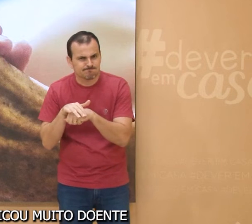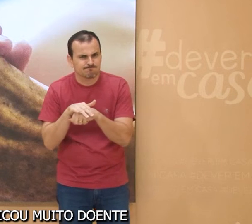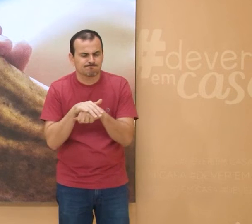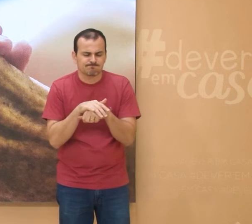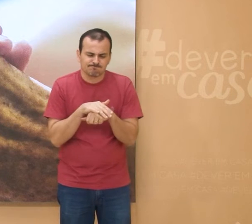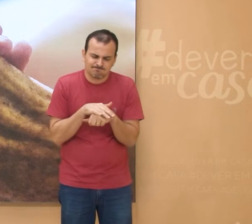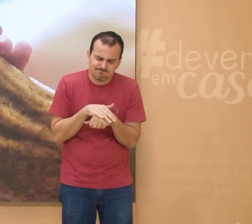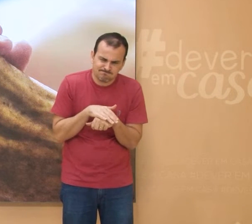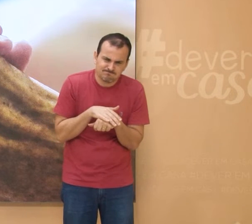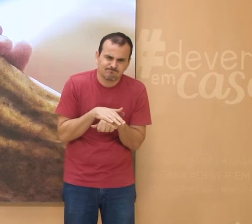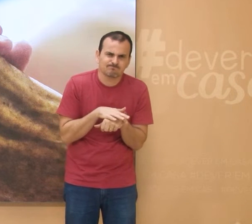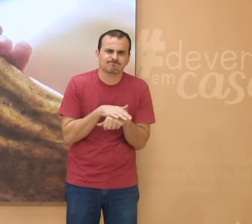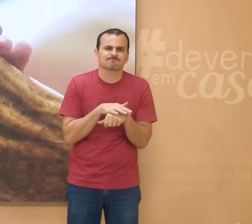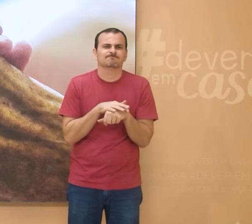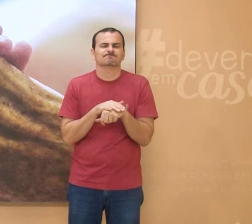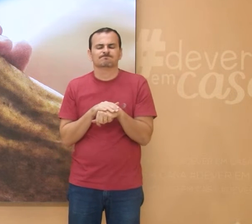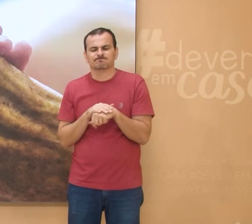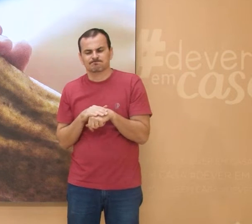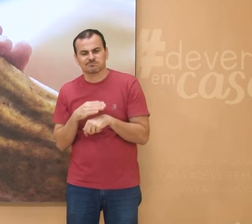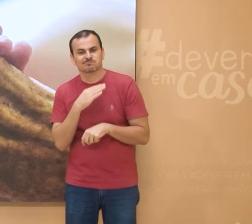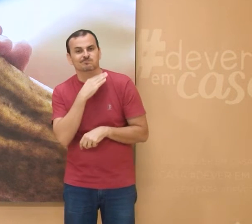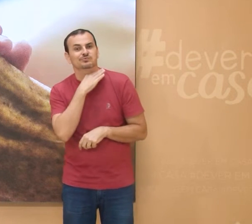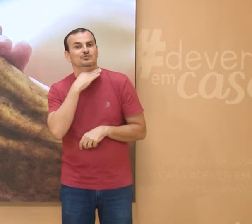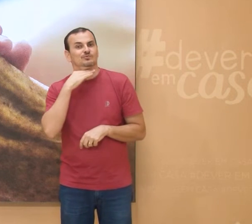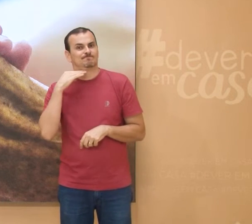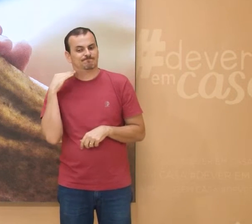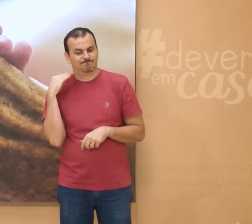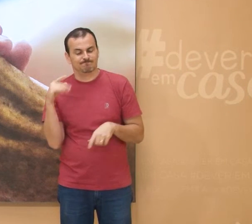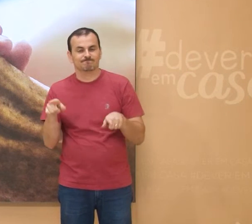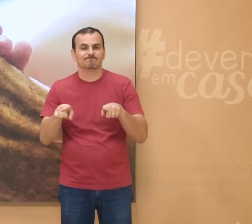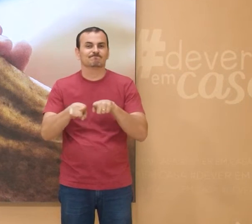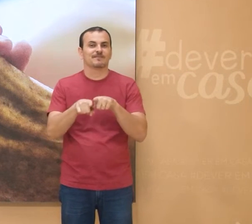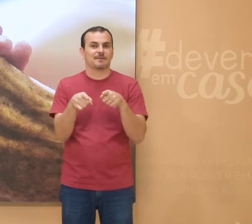faleceu. Cinderela ficou muito triste.